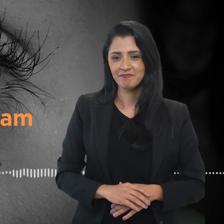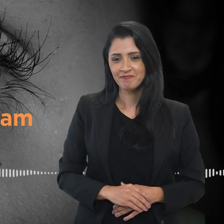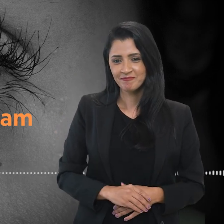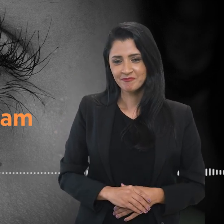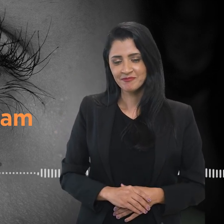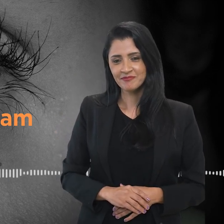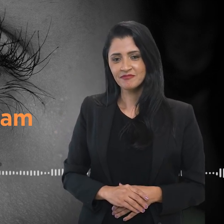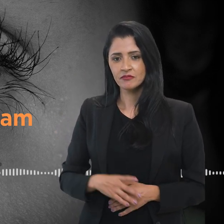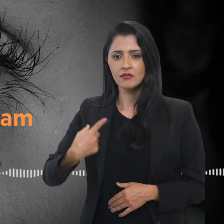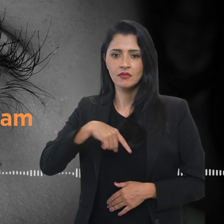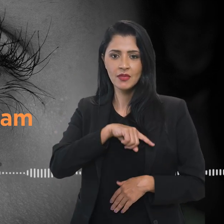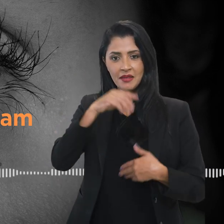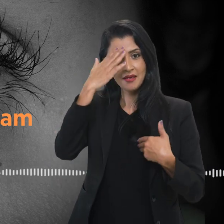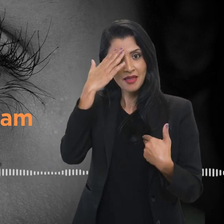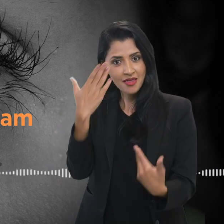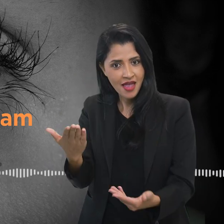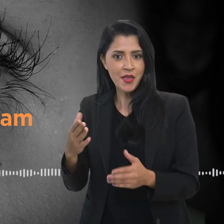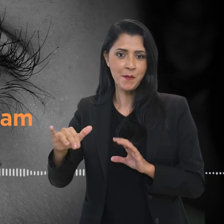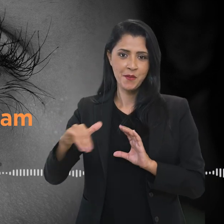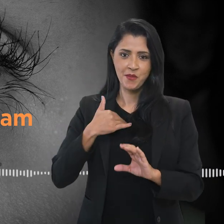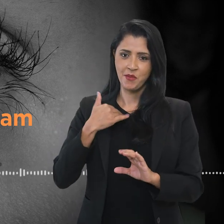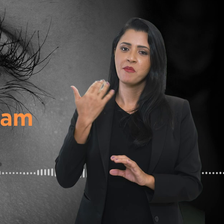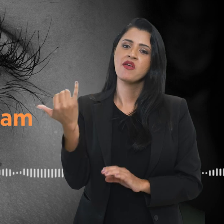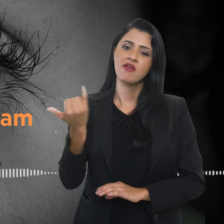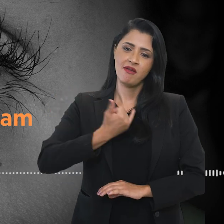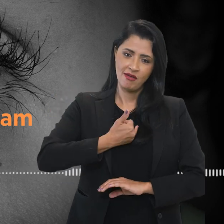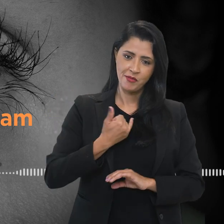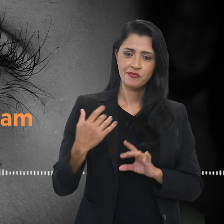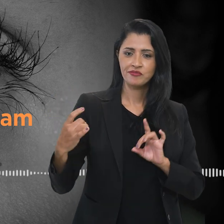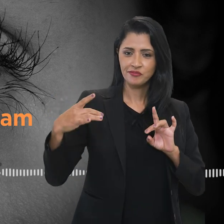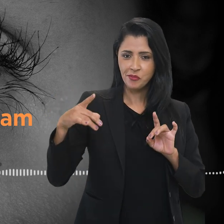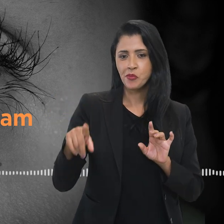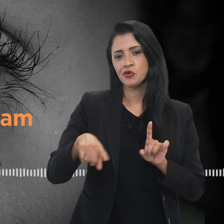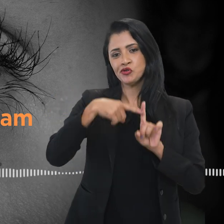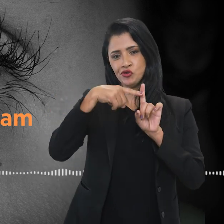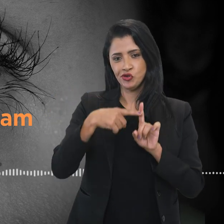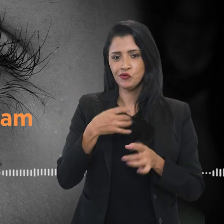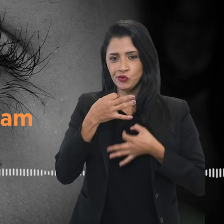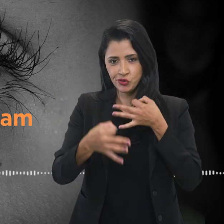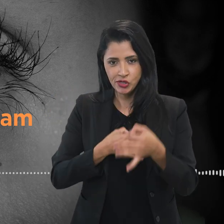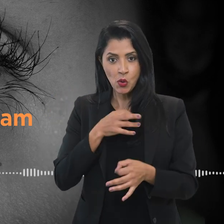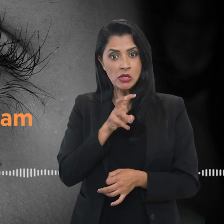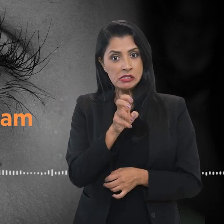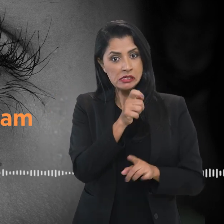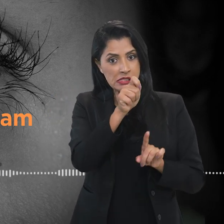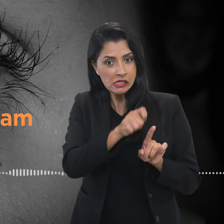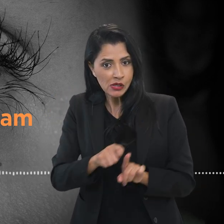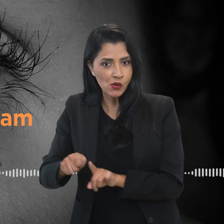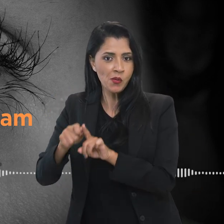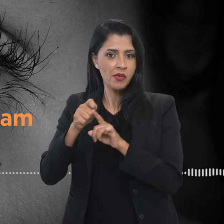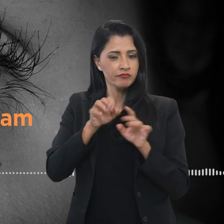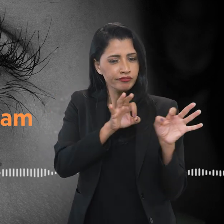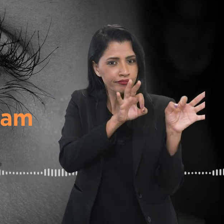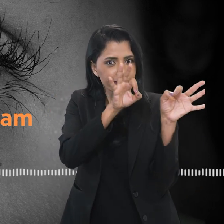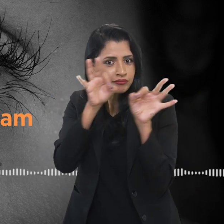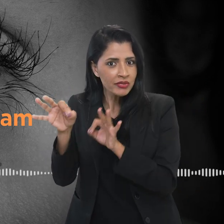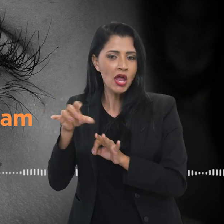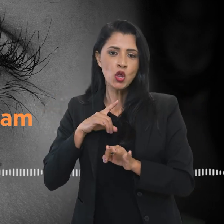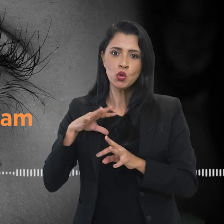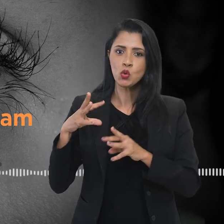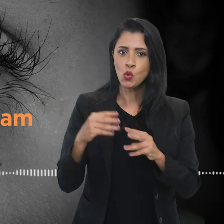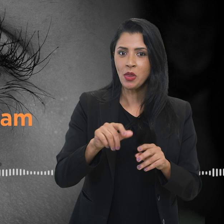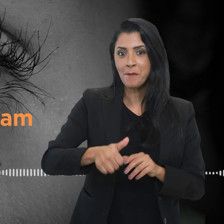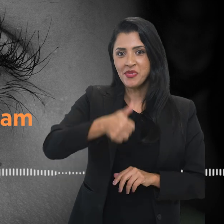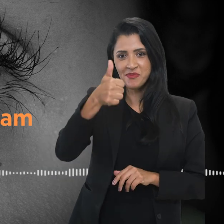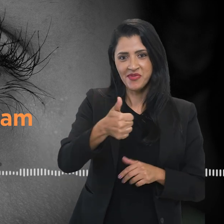fotos. A gente agradece pelo retorno positivo e pelas sugestões. Já são 5 meses acompanhando os possíveis impactos diretos e